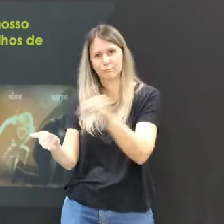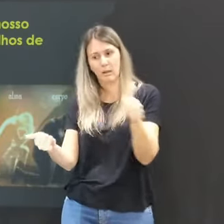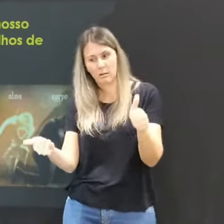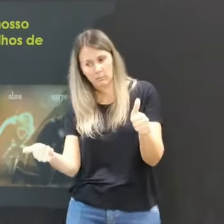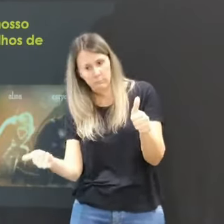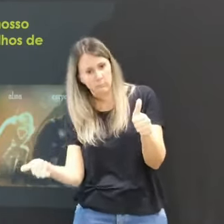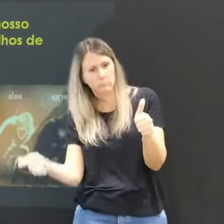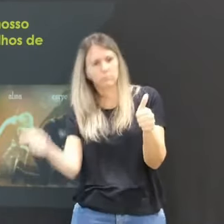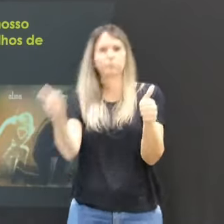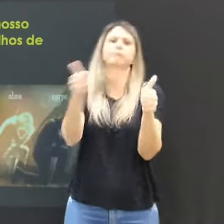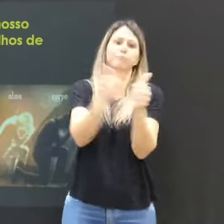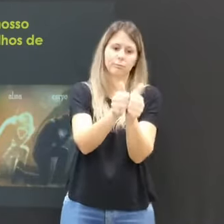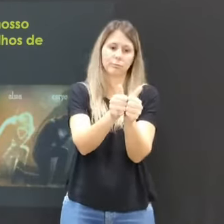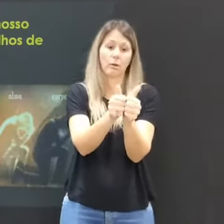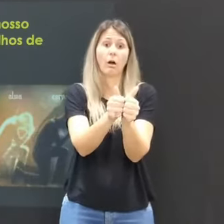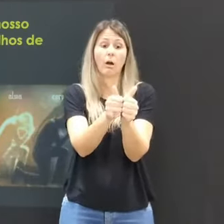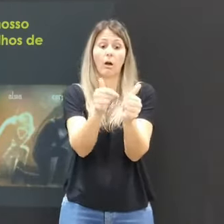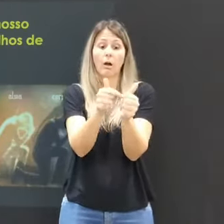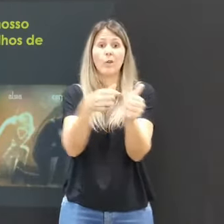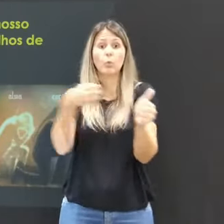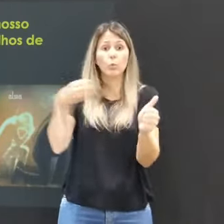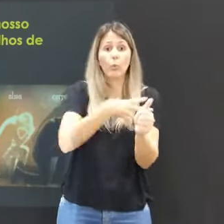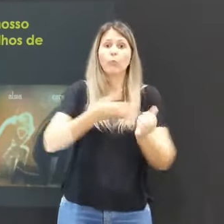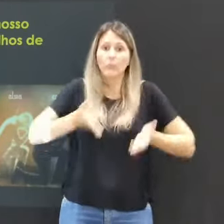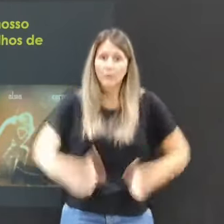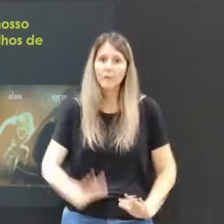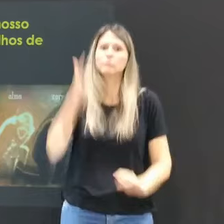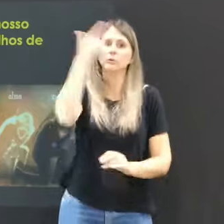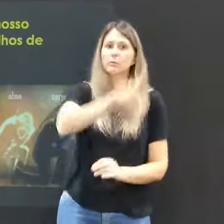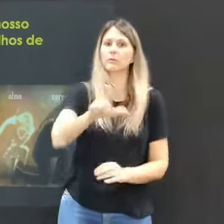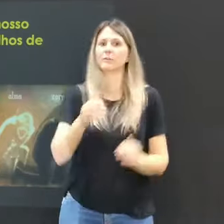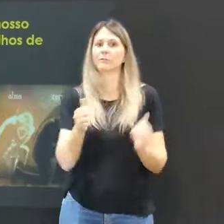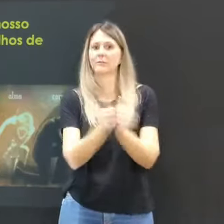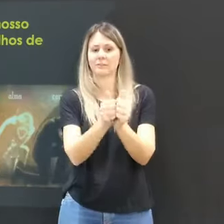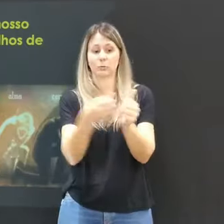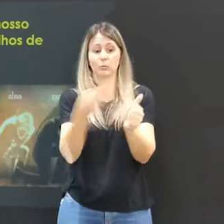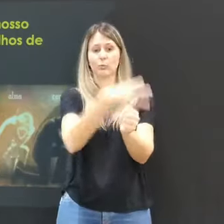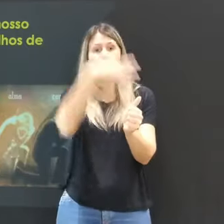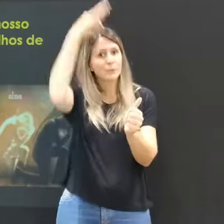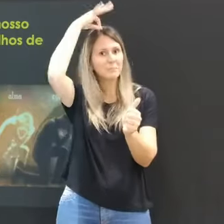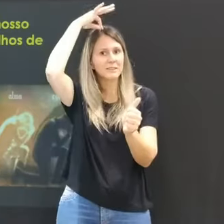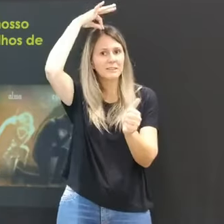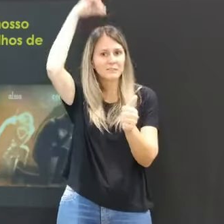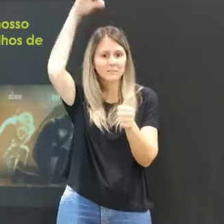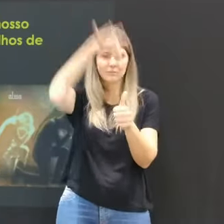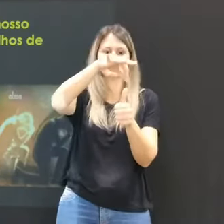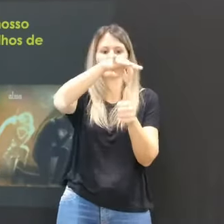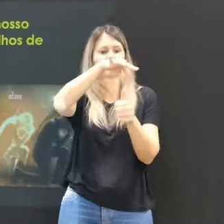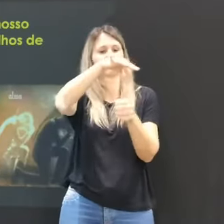né? Quando você volta, uma nova vida, é um novo nascimento. É o Espírito Santo que vem em